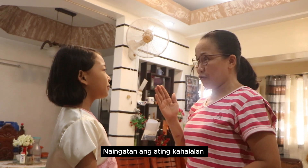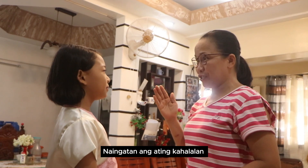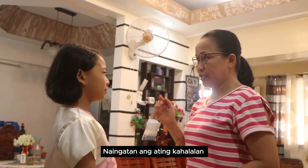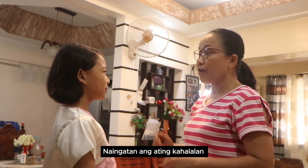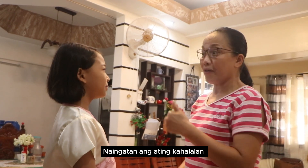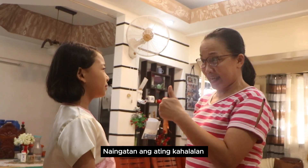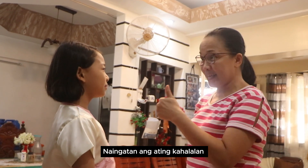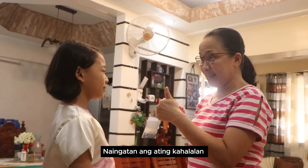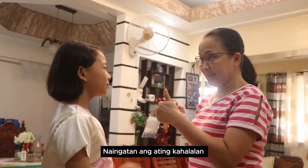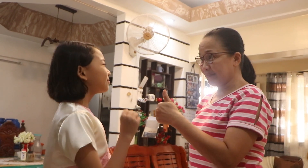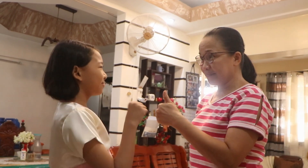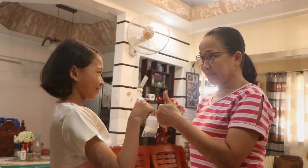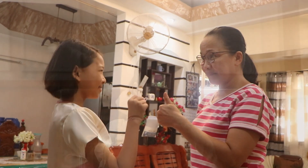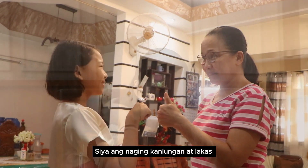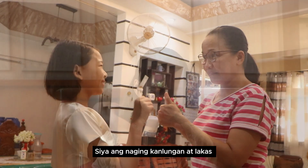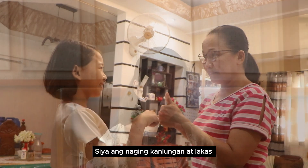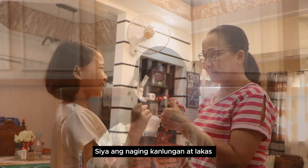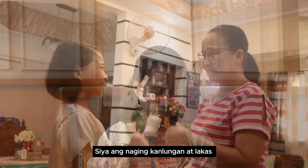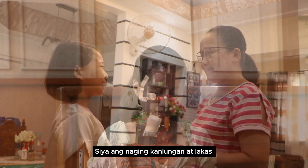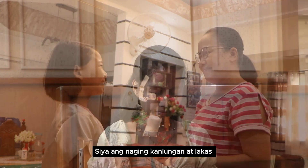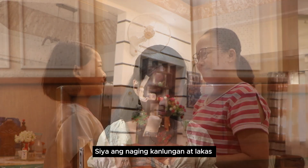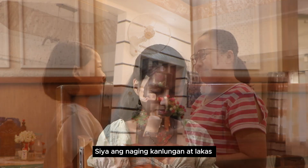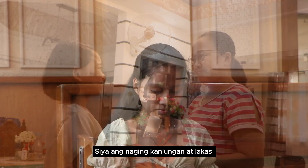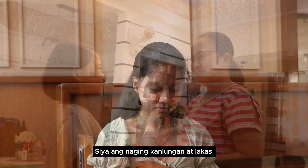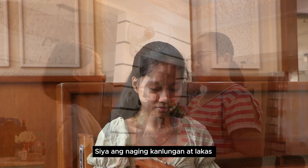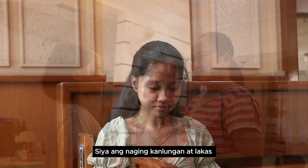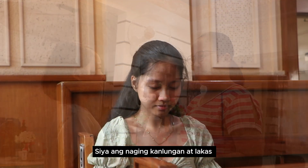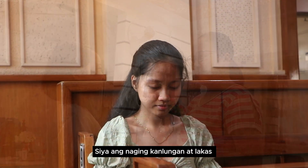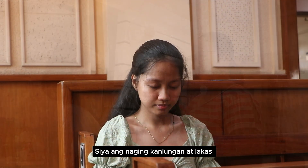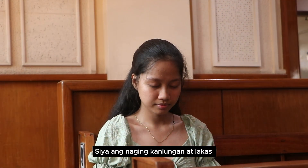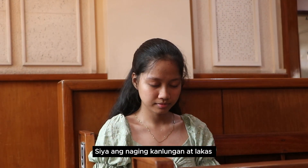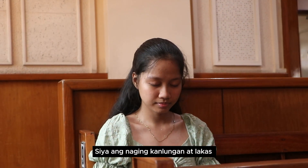kahalagahan. Siya ang naging kalungan at